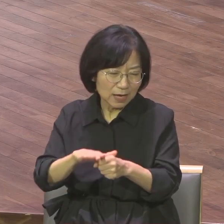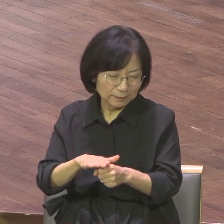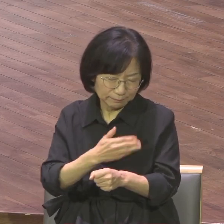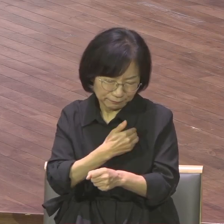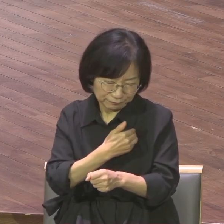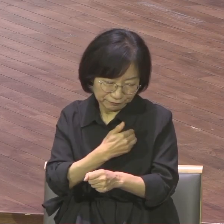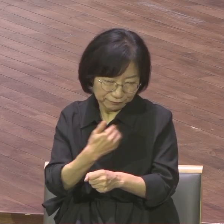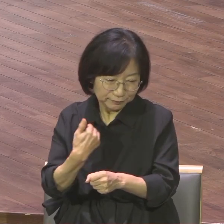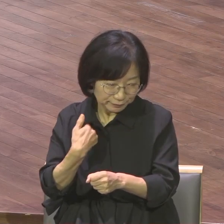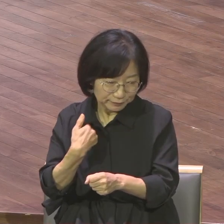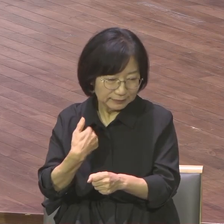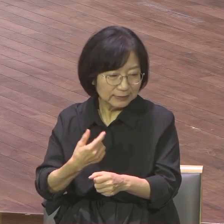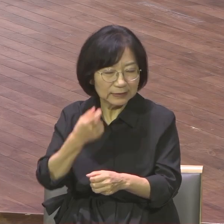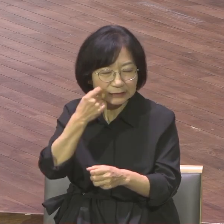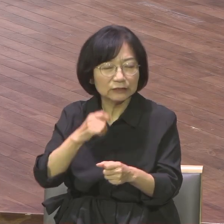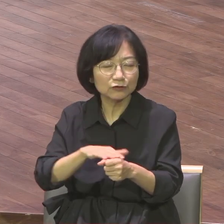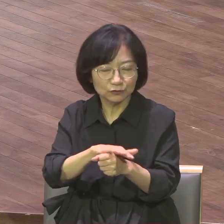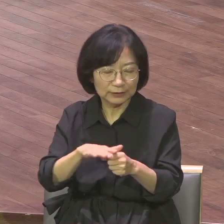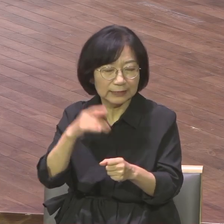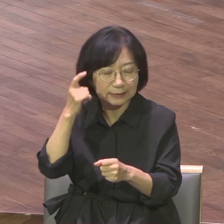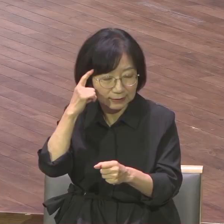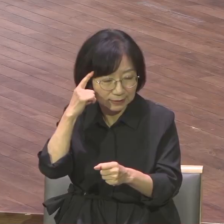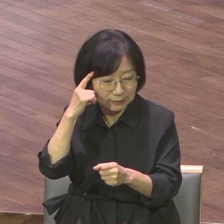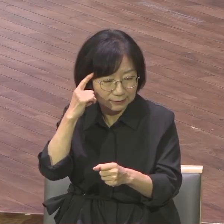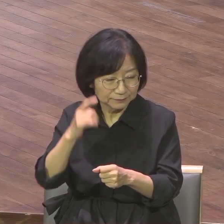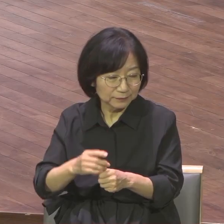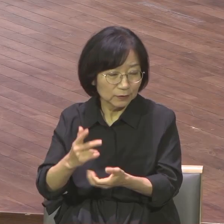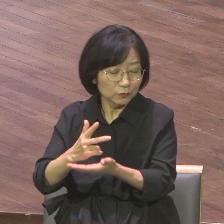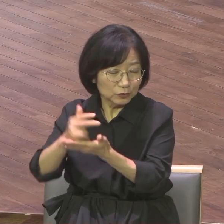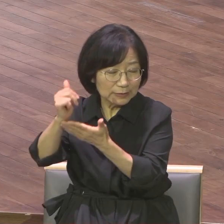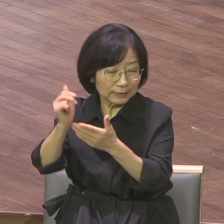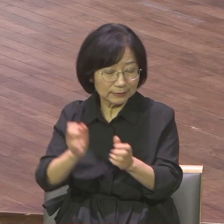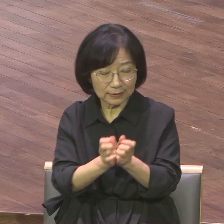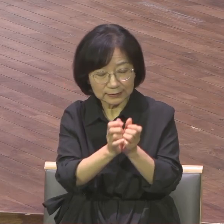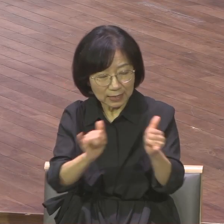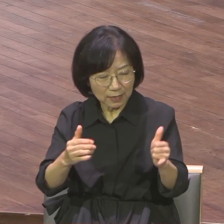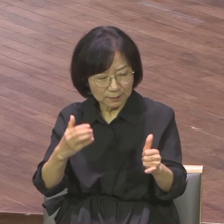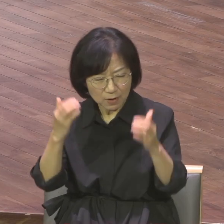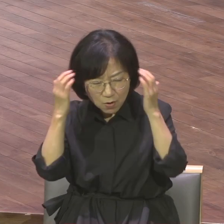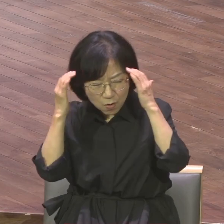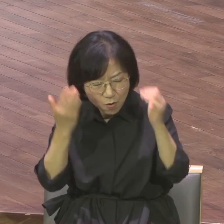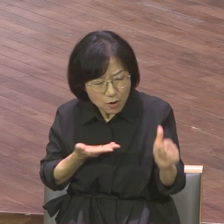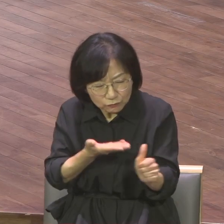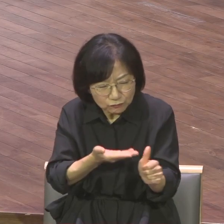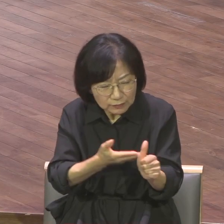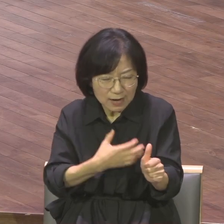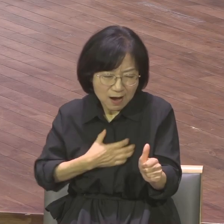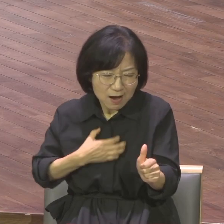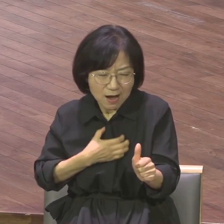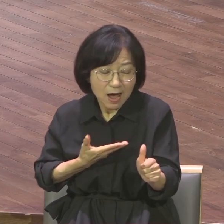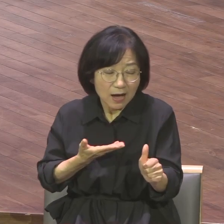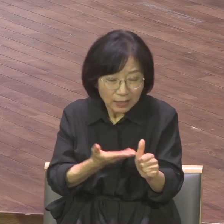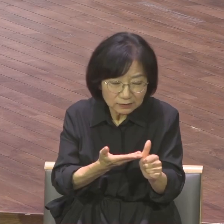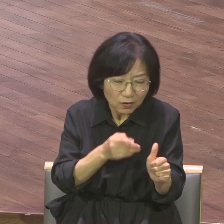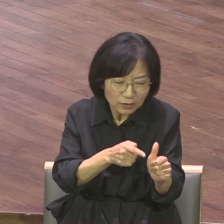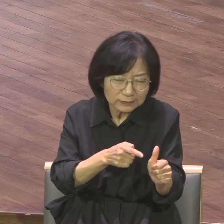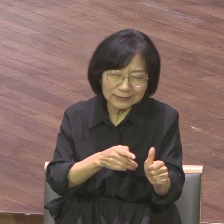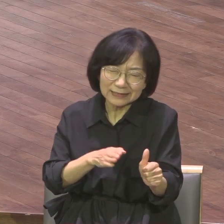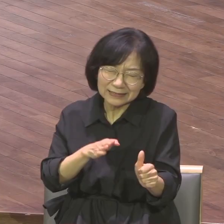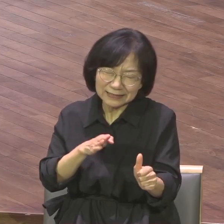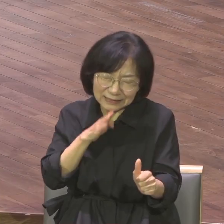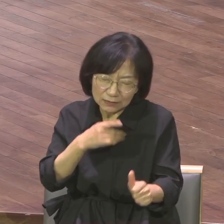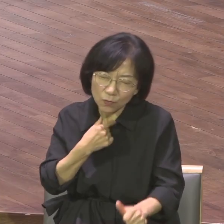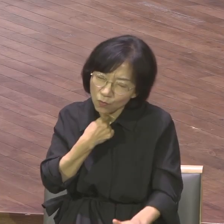풍부한 인자심에 따라 긍휼히 여기실 것임이라. 같이 갑시다. 주께서 인생으로 인생에게 고생하게 하시며